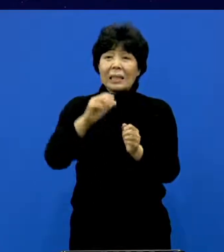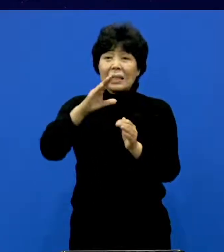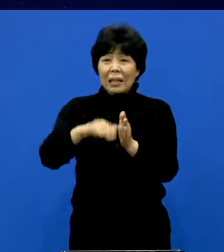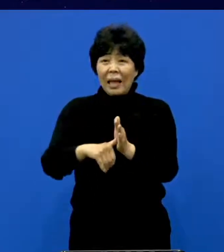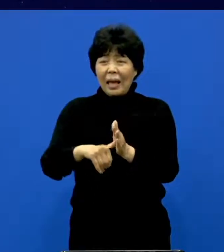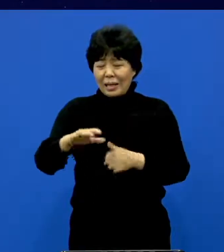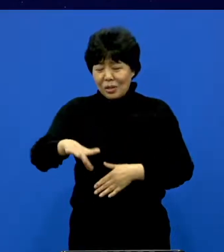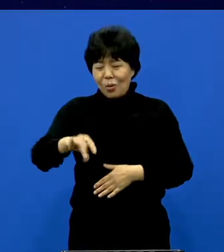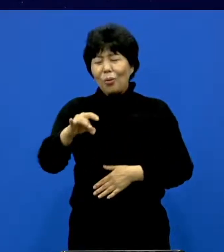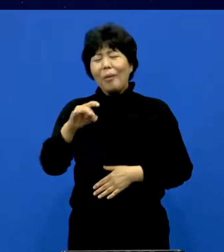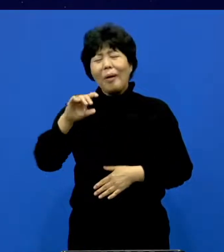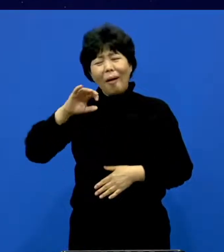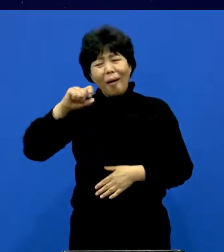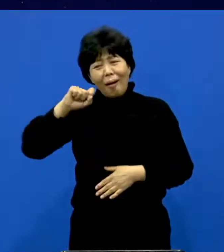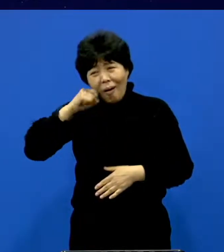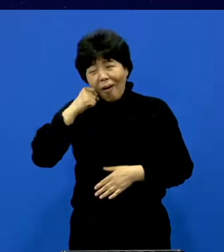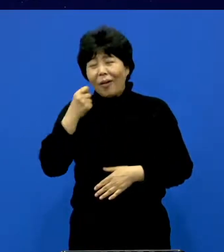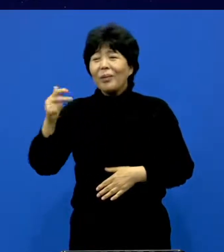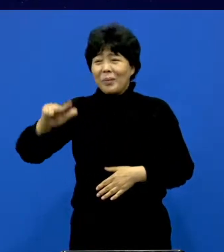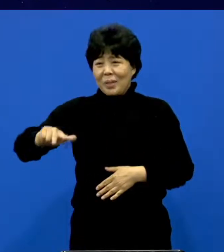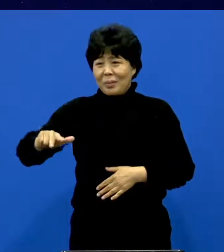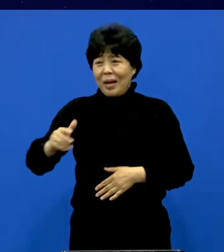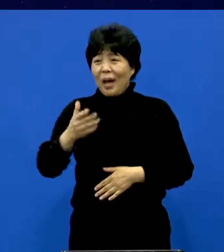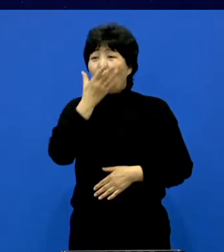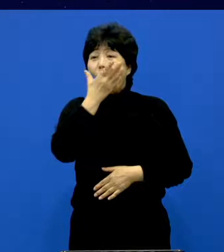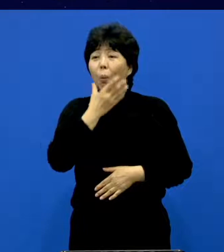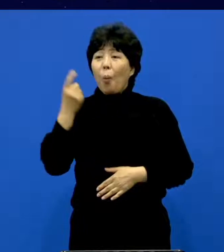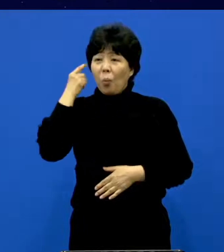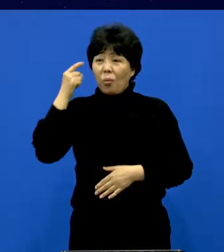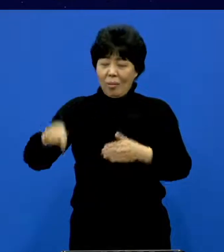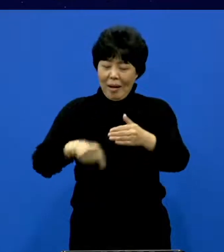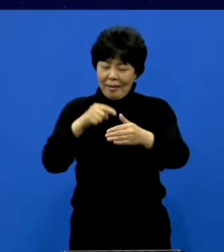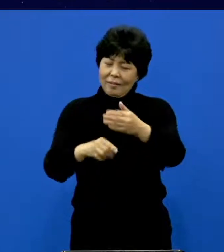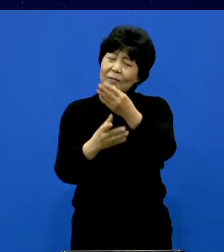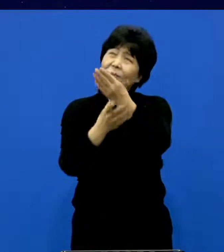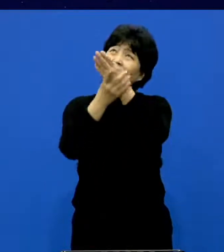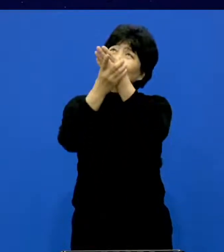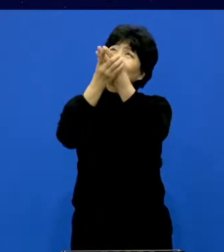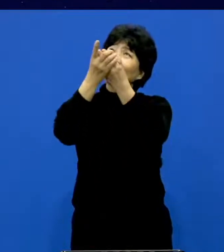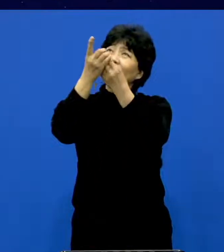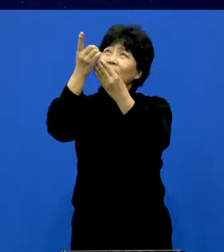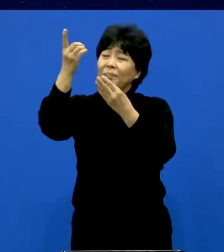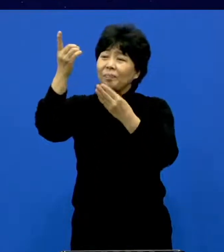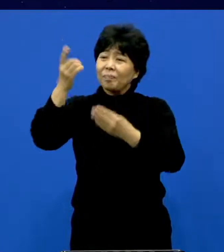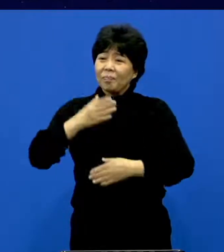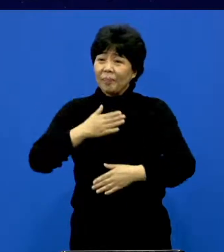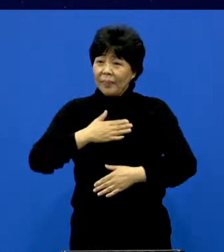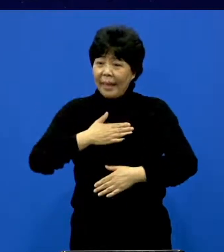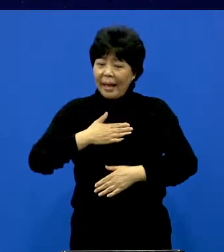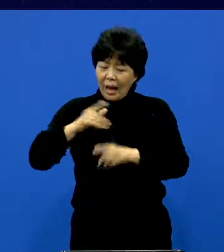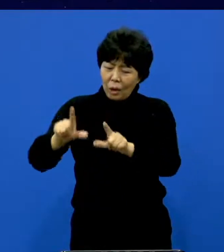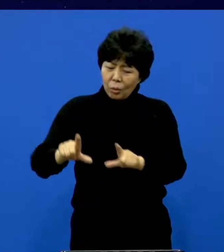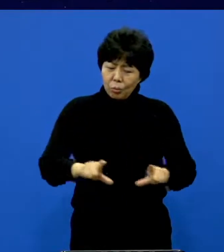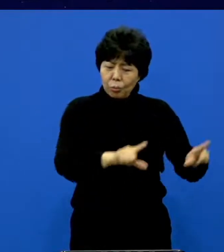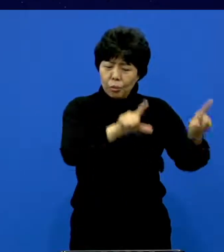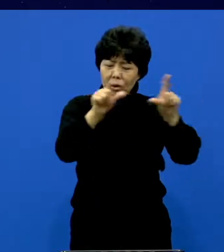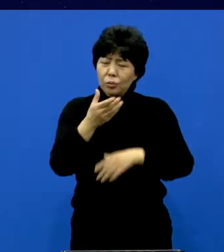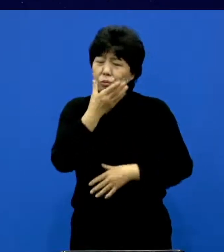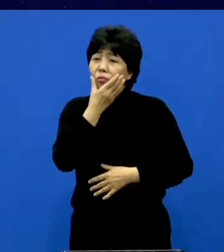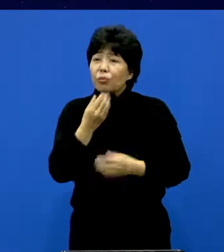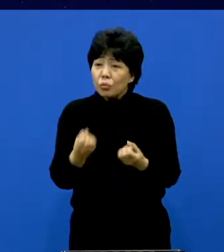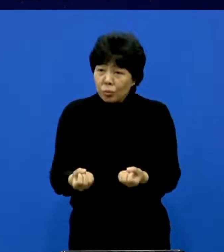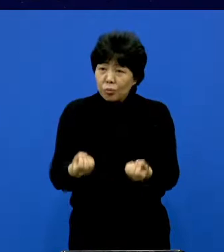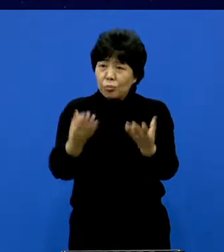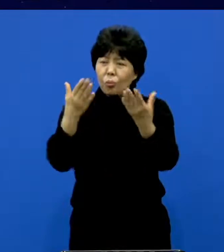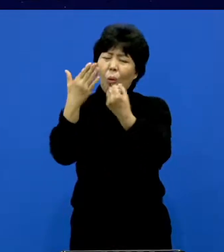복음 안에서 온전히 하나가 될 때 그 안에 있는 내가 누리는 축복과 은혜는 말로도 할